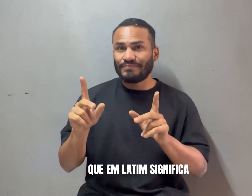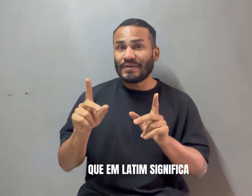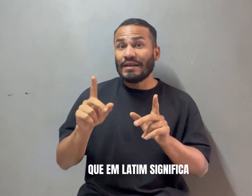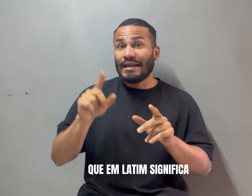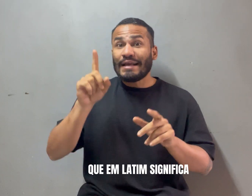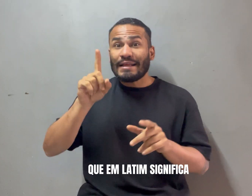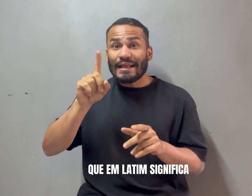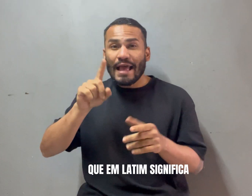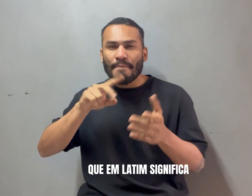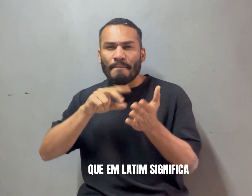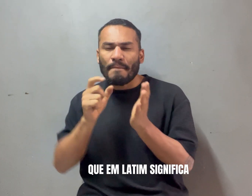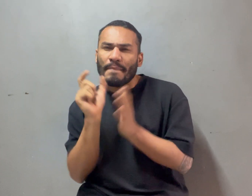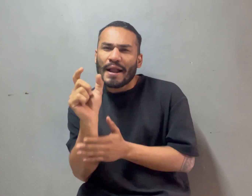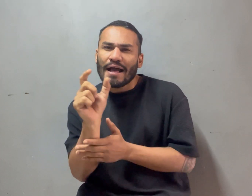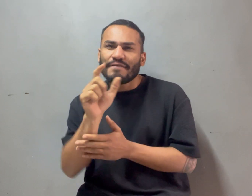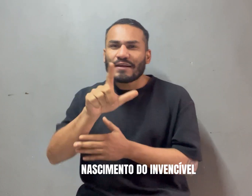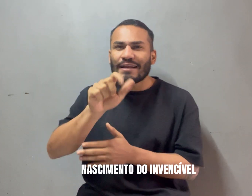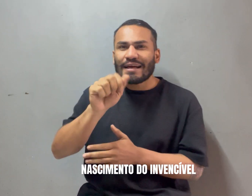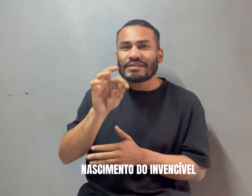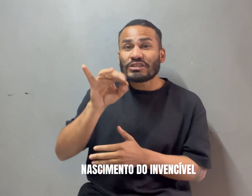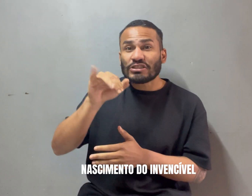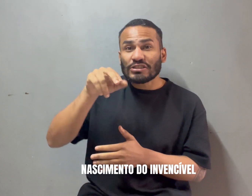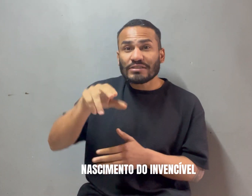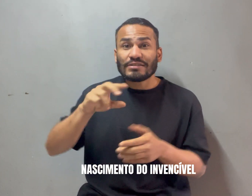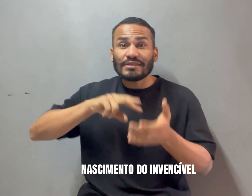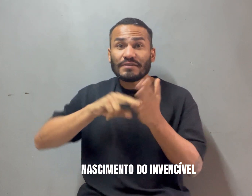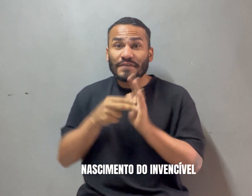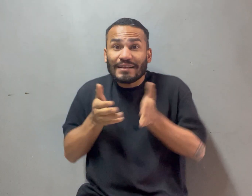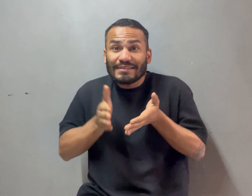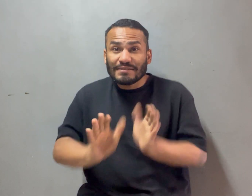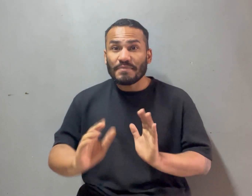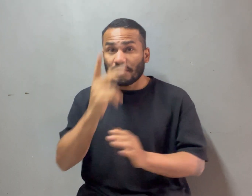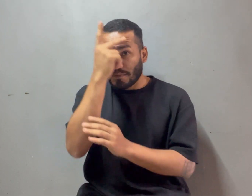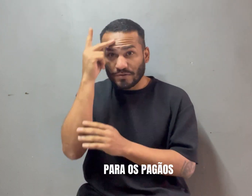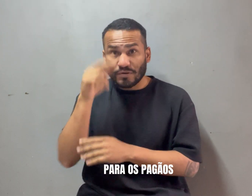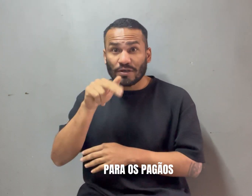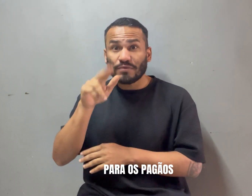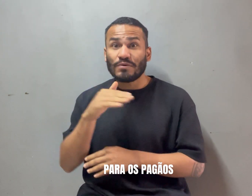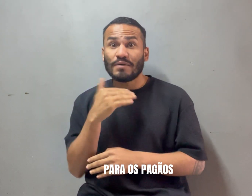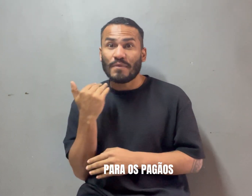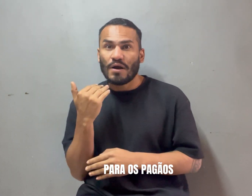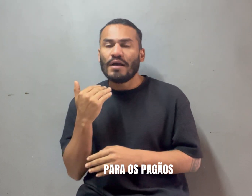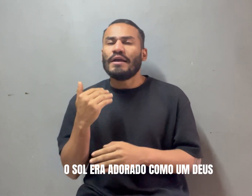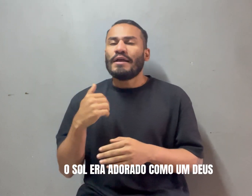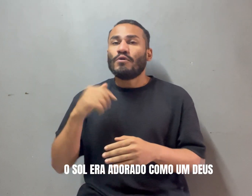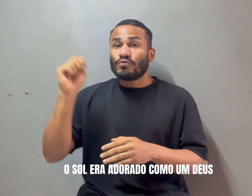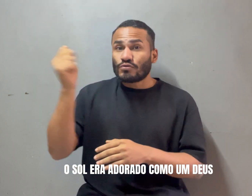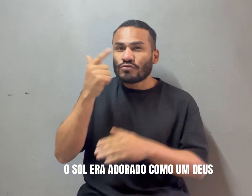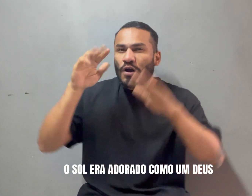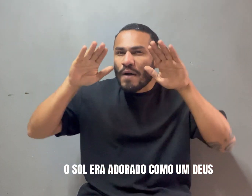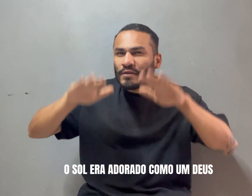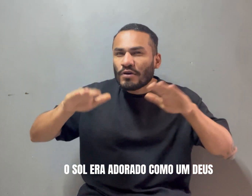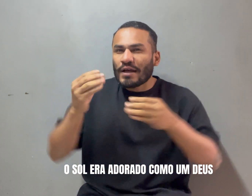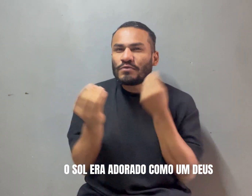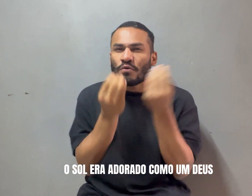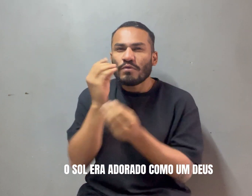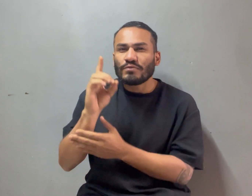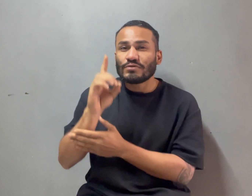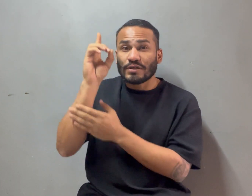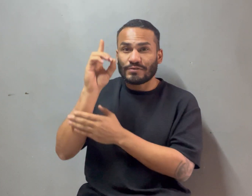em latim significa nascimento do invencível. Para os pagãos, o sol era adorado como um deus. Com